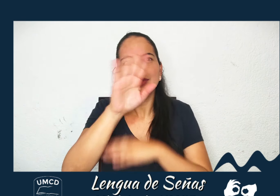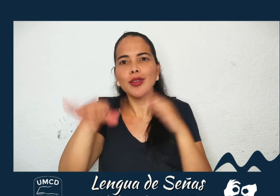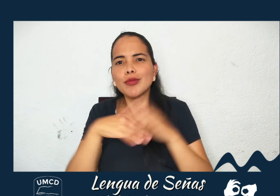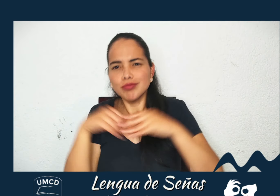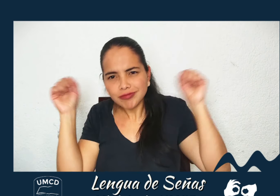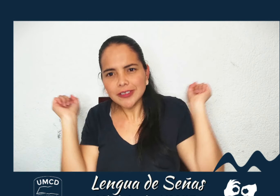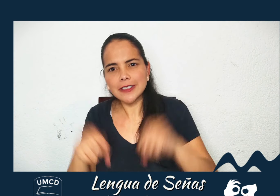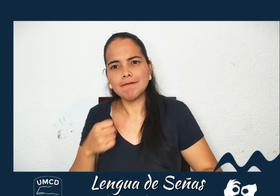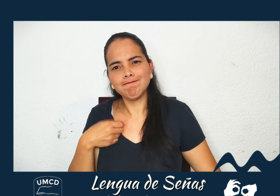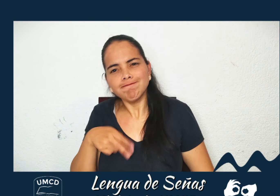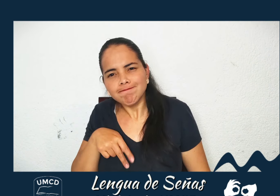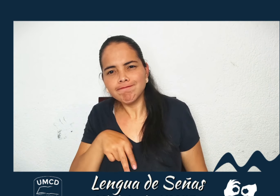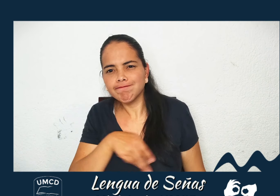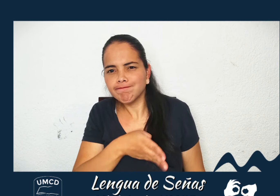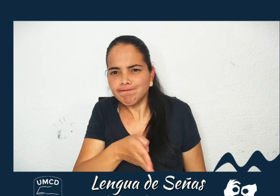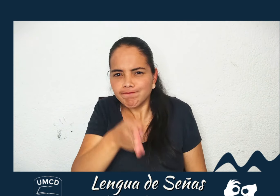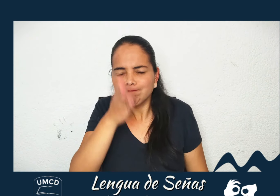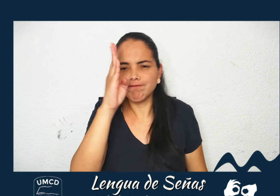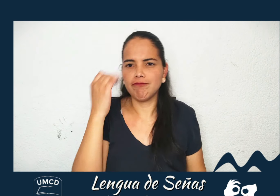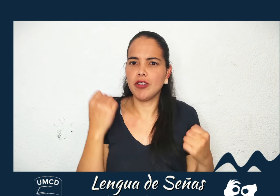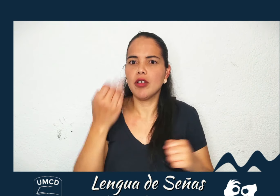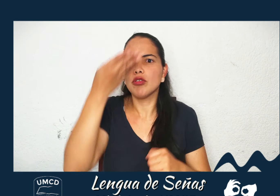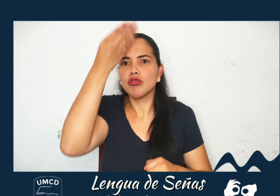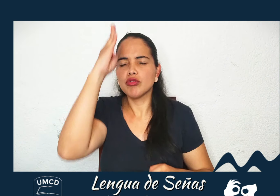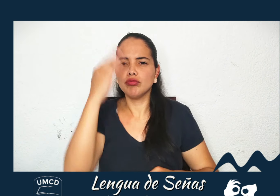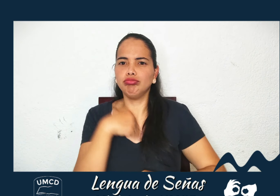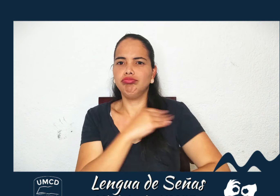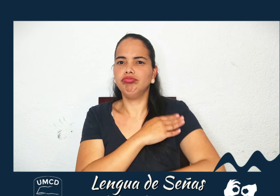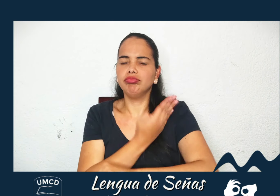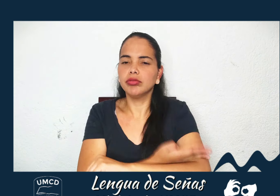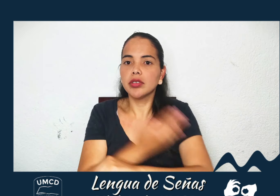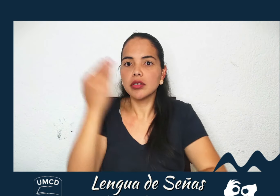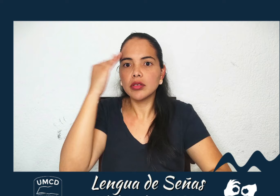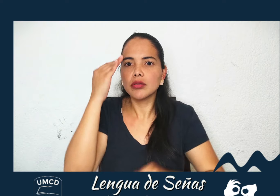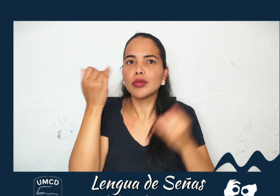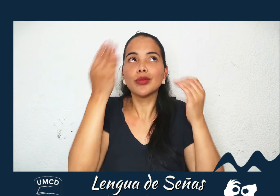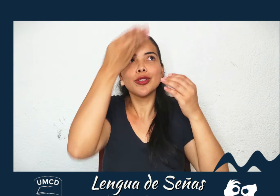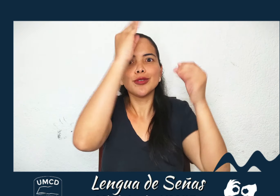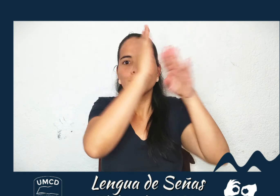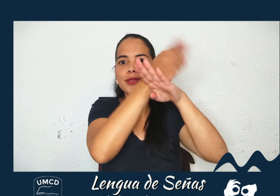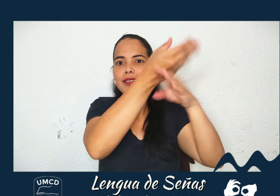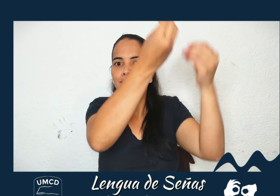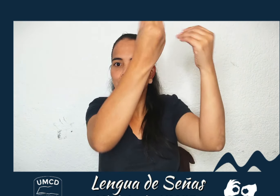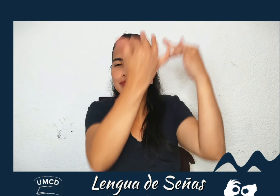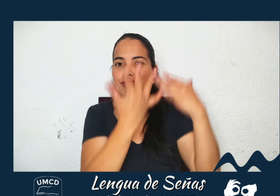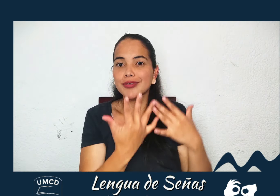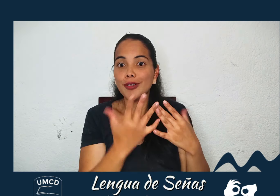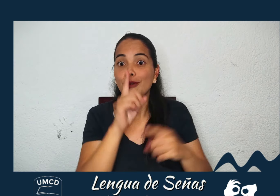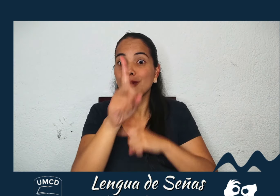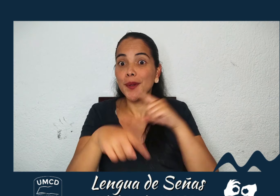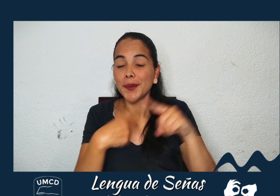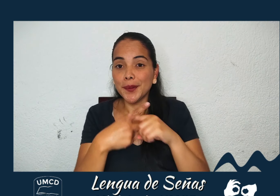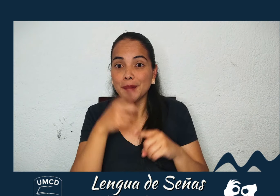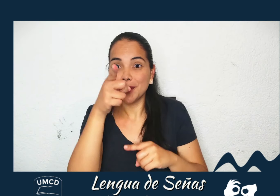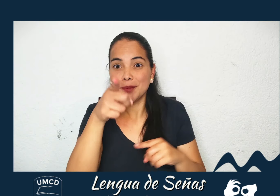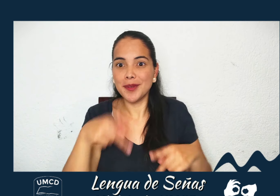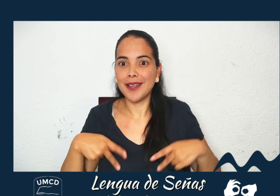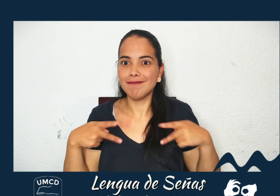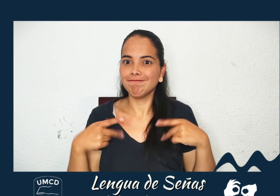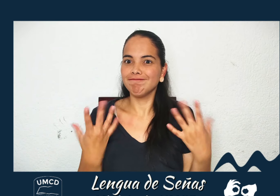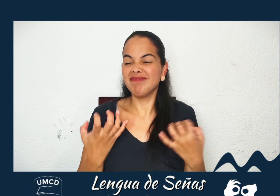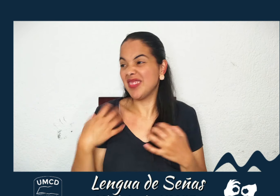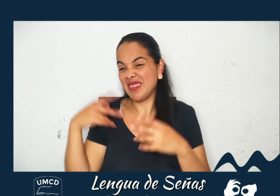caminar y podamos caminar en pos de la justicia, de la voluntad de Dios, de lo que va a ser de bendición. Y cuando veamos un